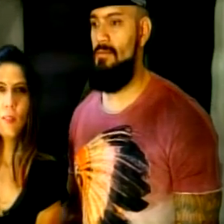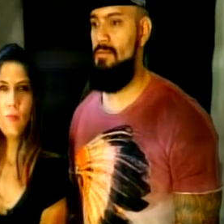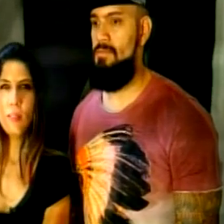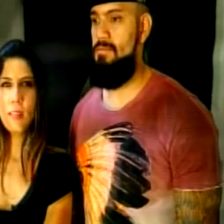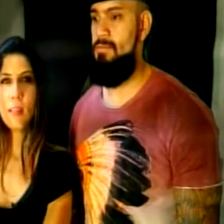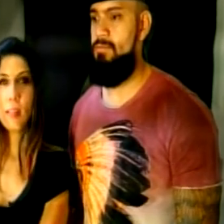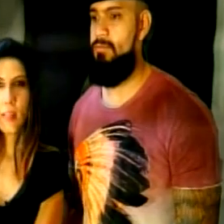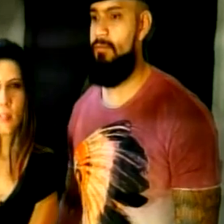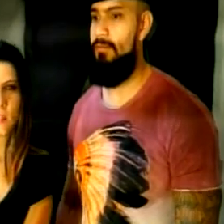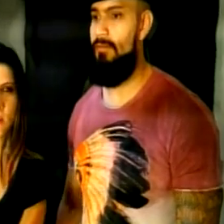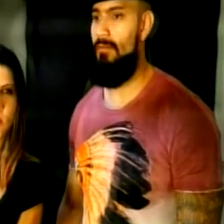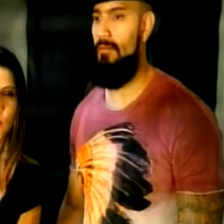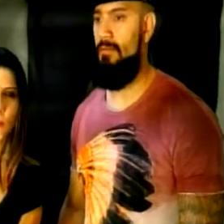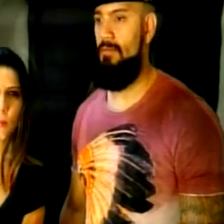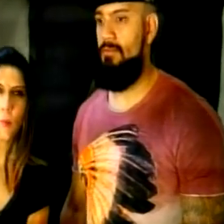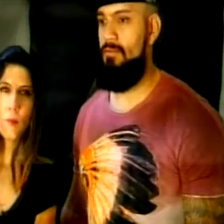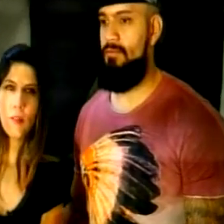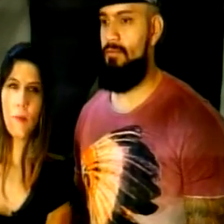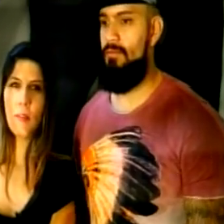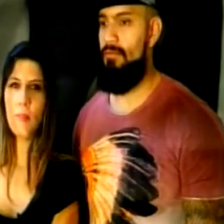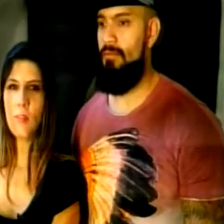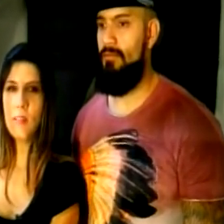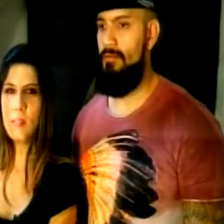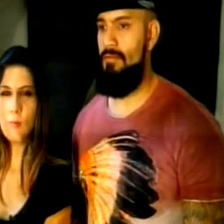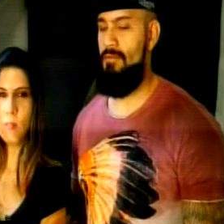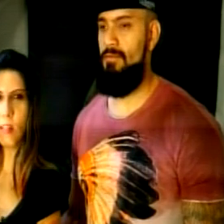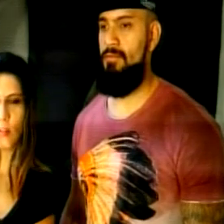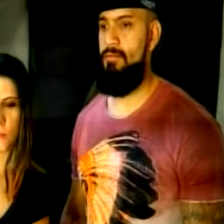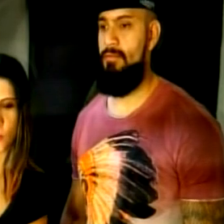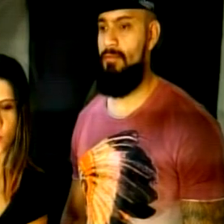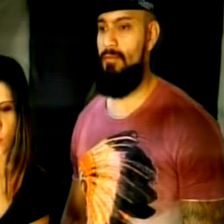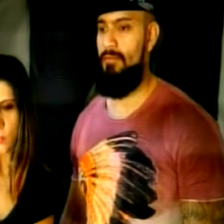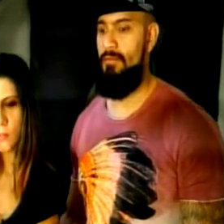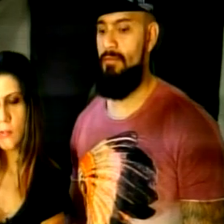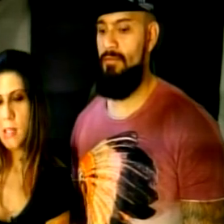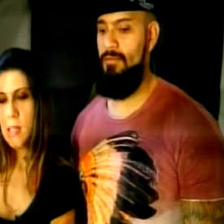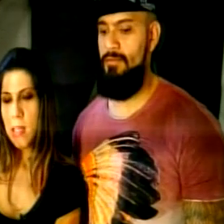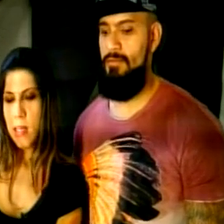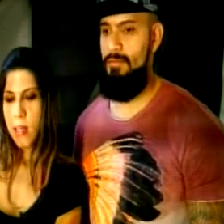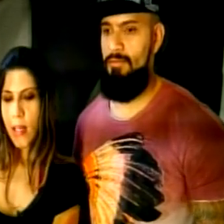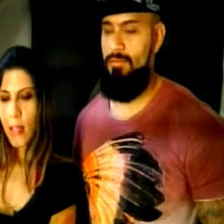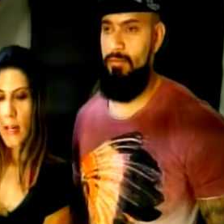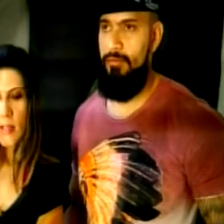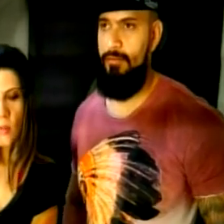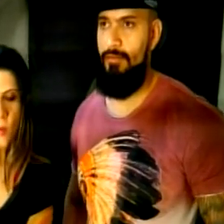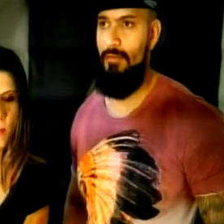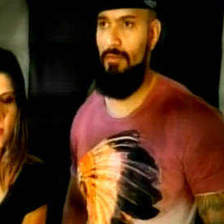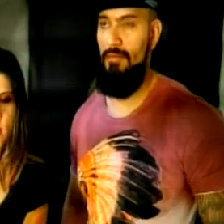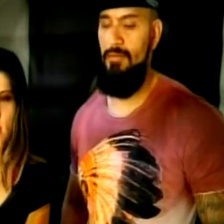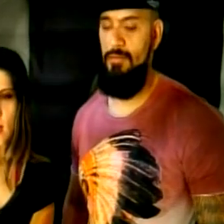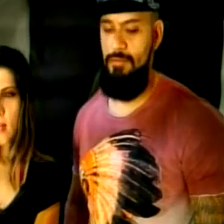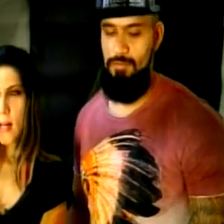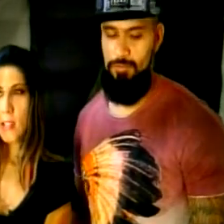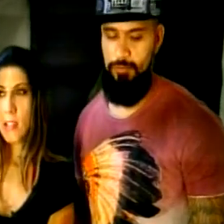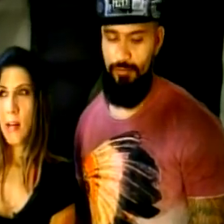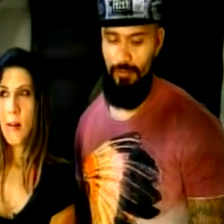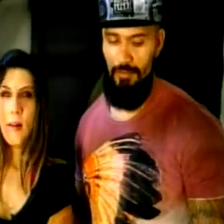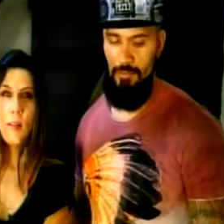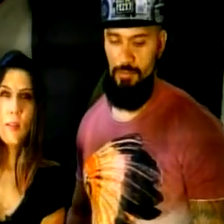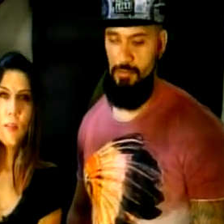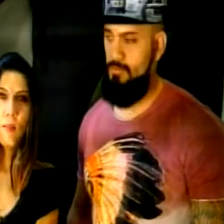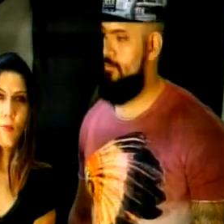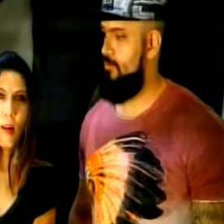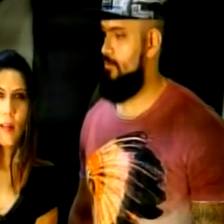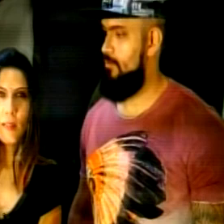5 anos de vida sem registro por não ter uma definição do sexo biológico. E aí eu comecei a